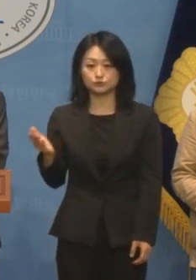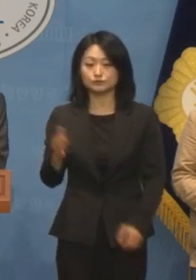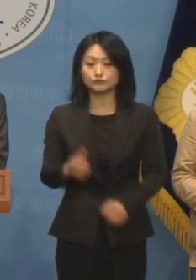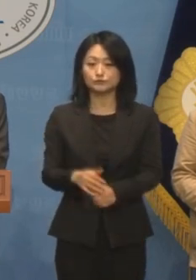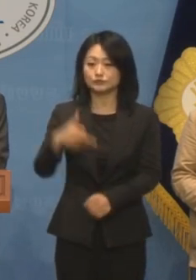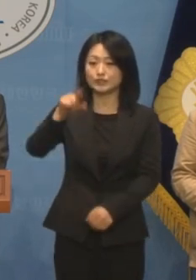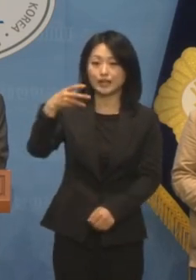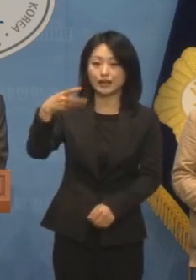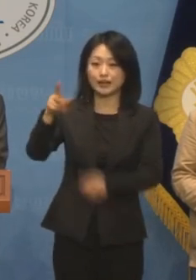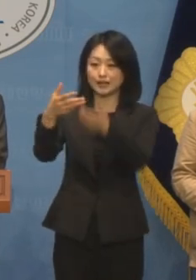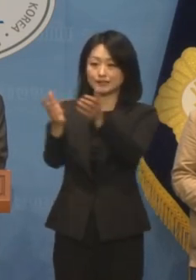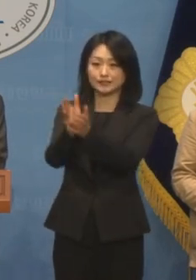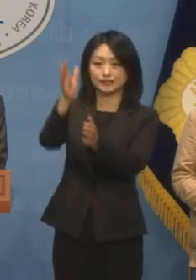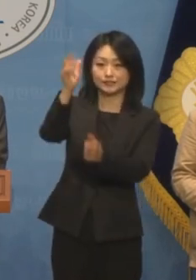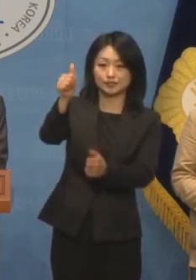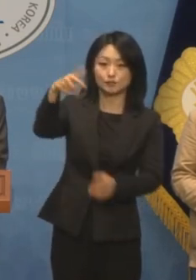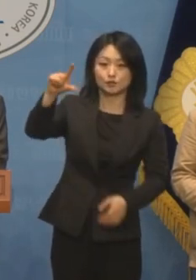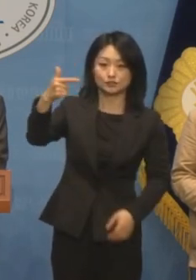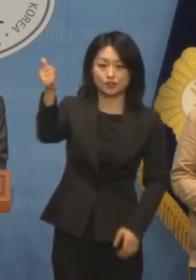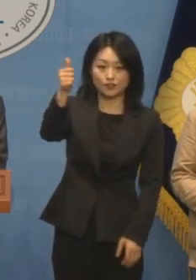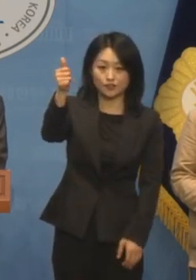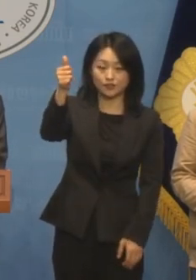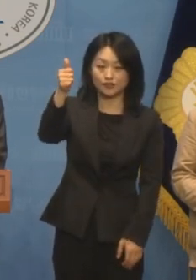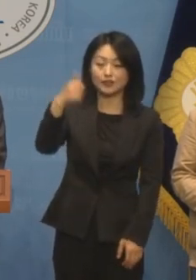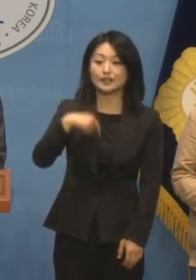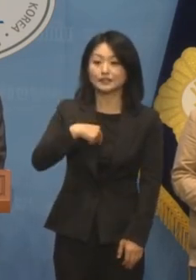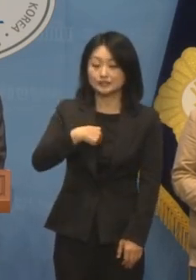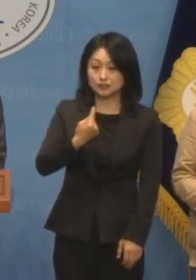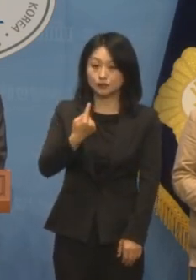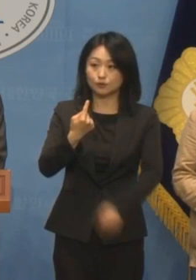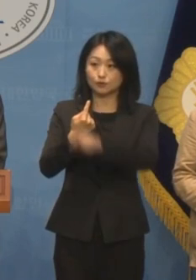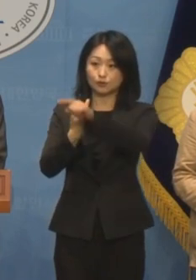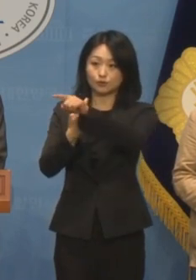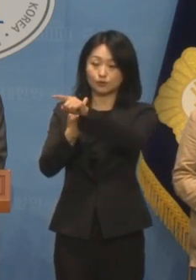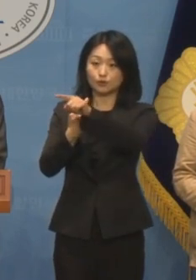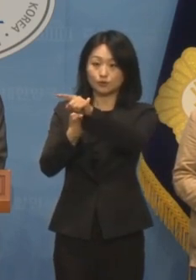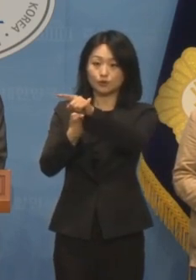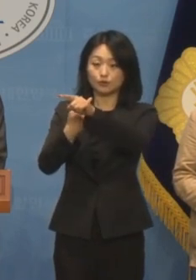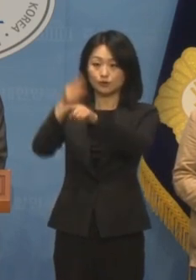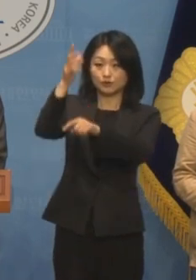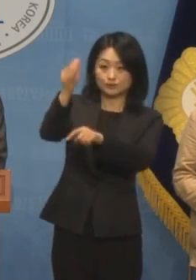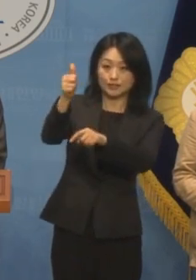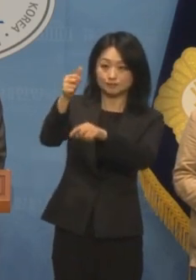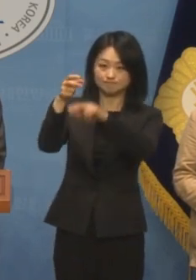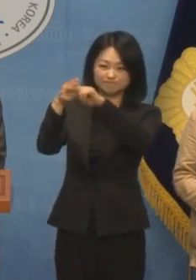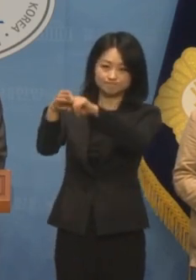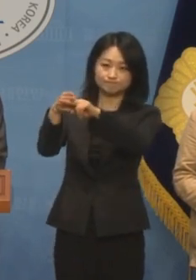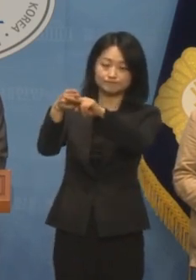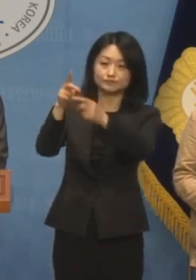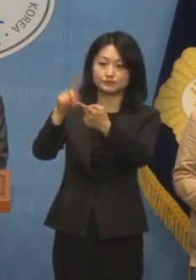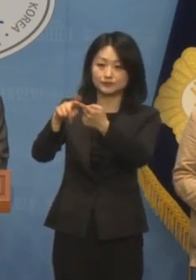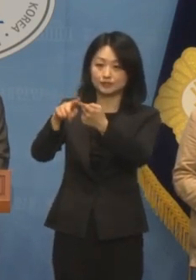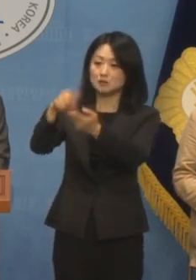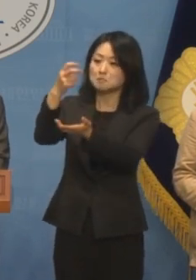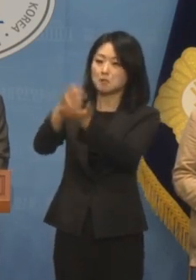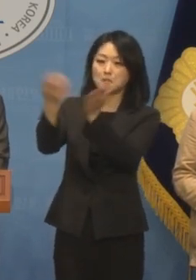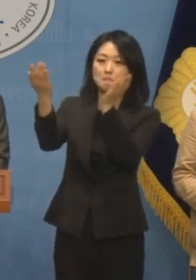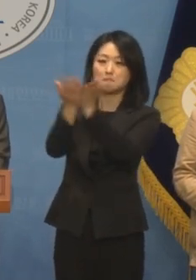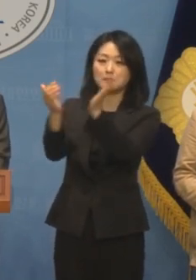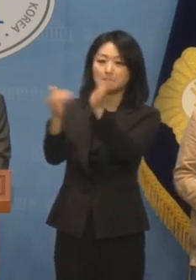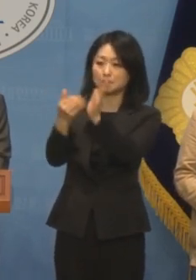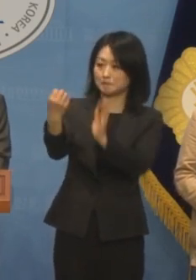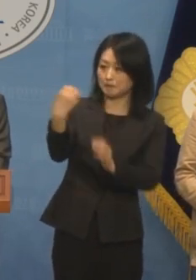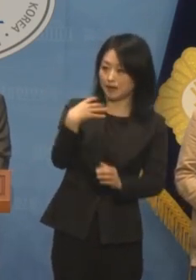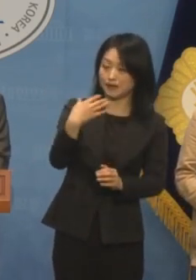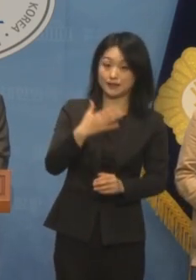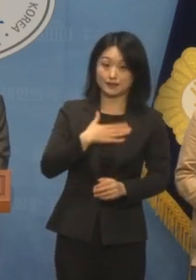단체 사유화와 셀프 연임 주장에 대해 카라는 정관에 따라 진행되었다고 주장하고 있습니다. 제가